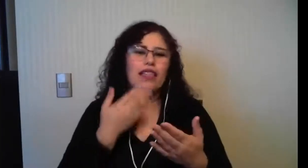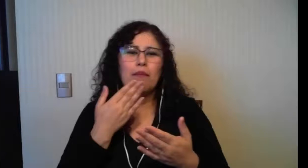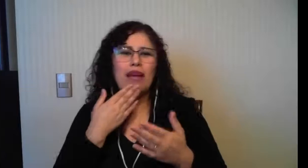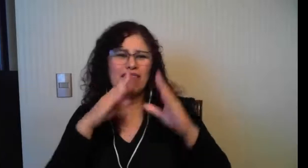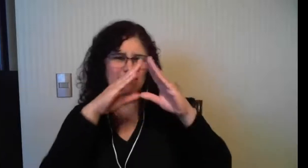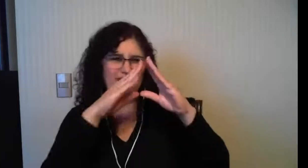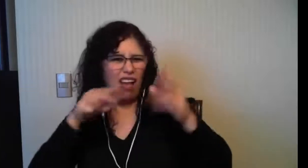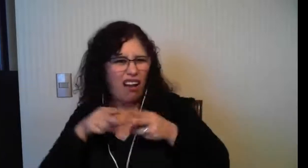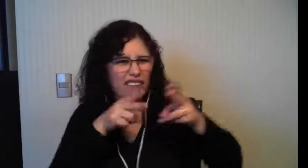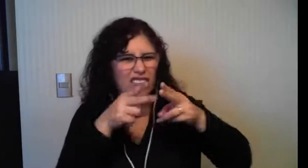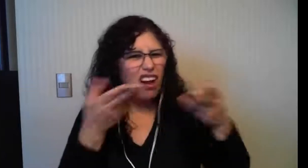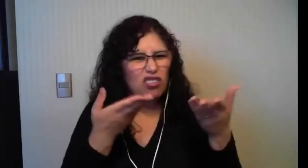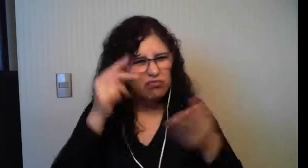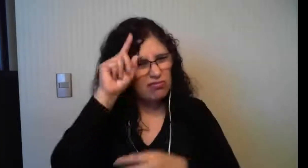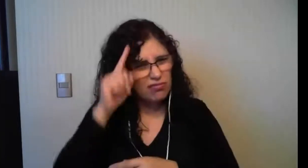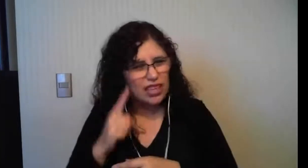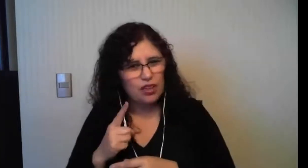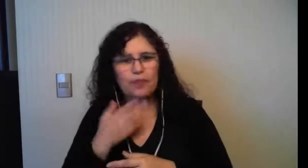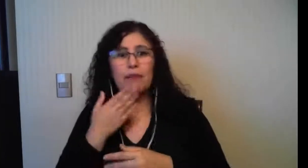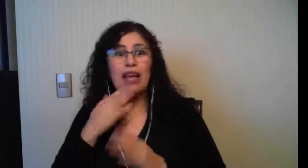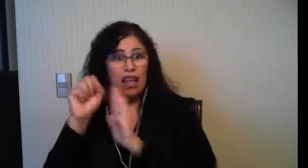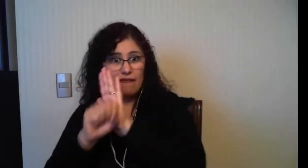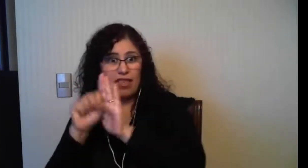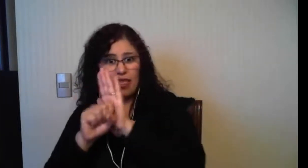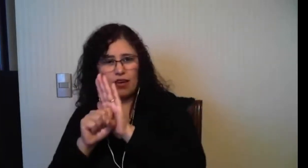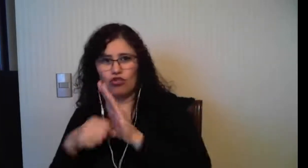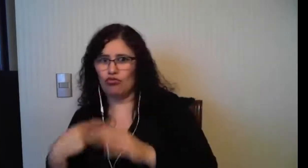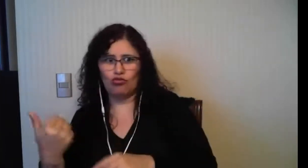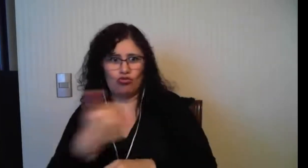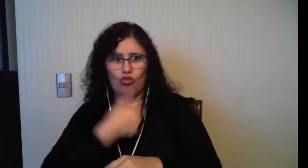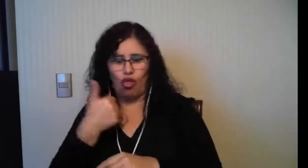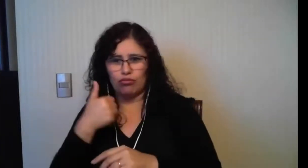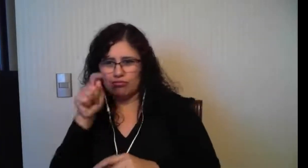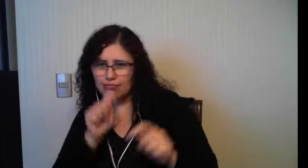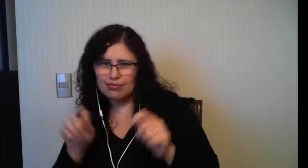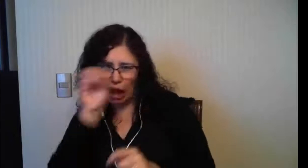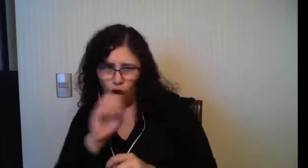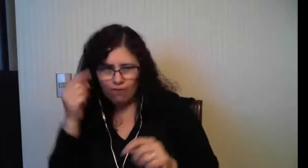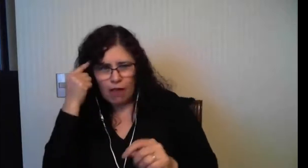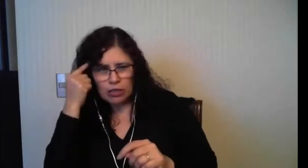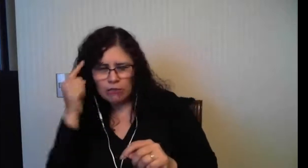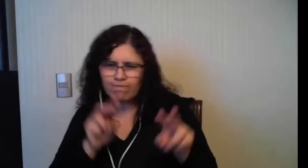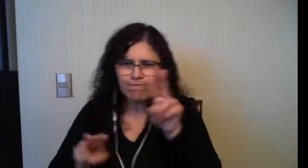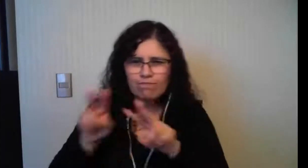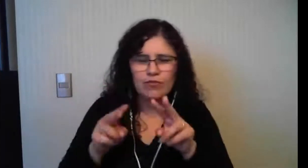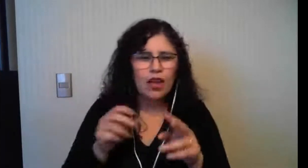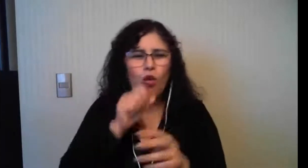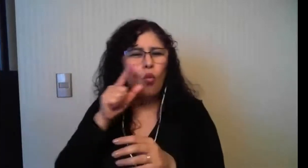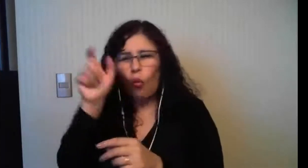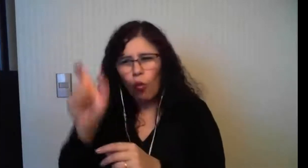un video que lo vamos a analizar desde el punto de vista clínico, ¿ya? De una persona que tiene una lesión en la vía